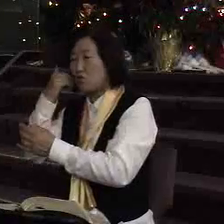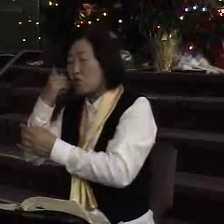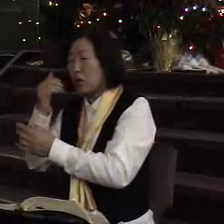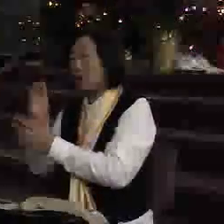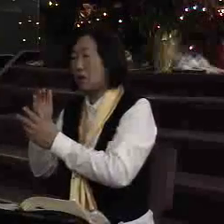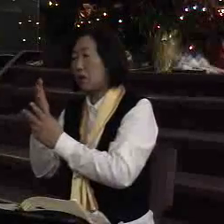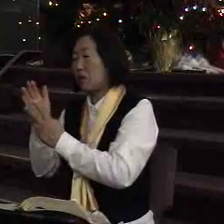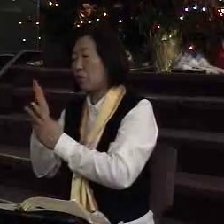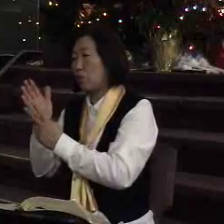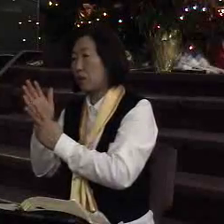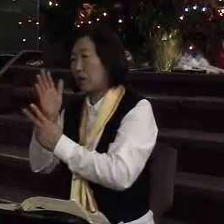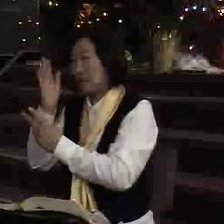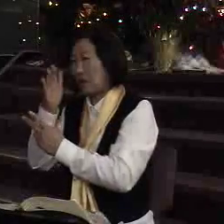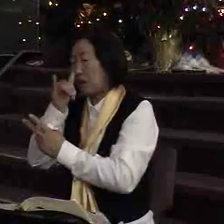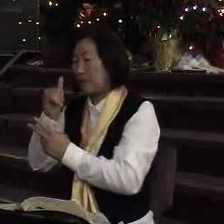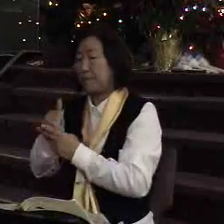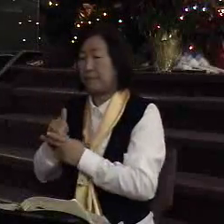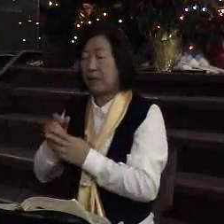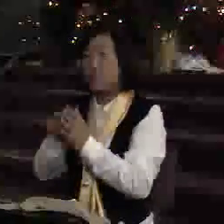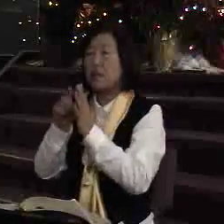오늘날 우리 믿는 자들에게